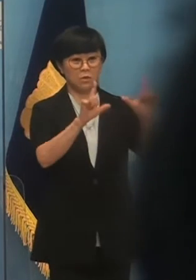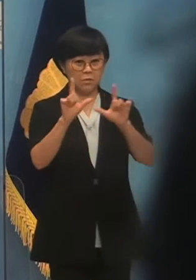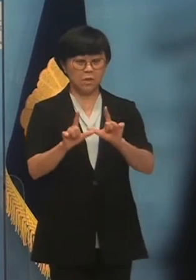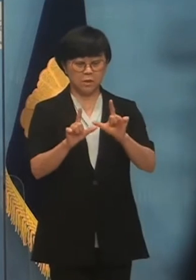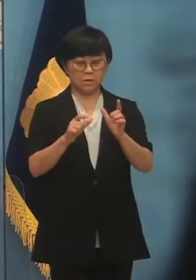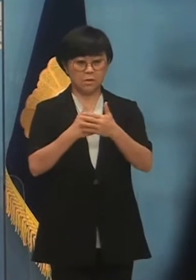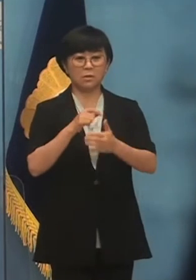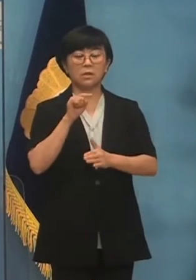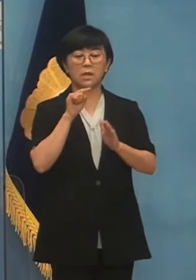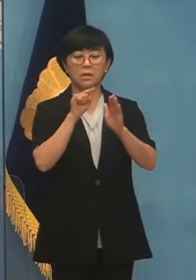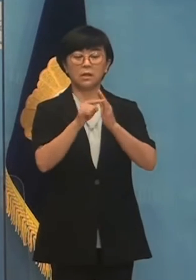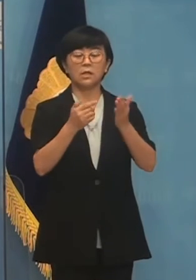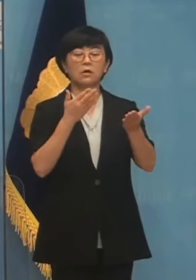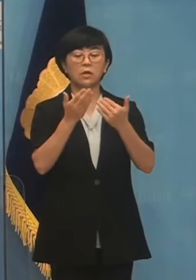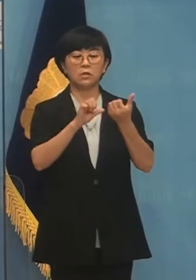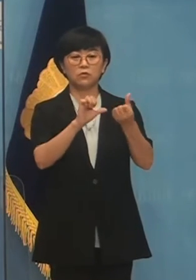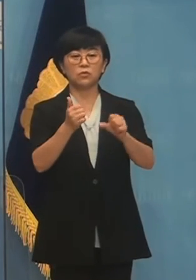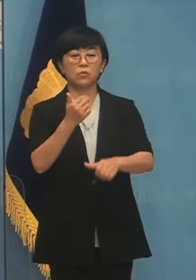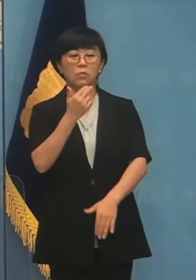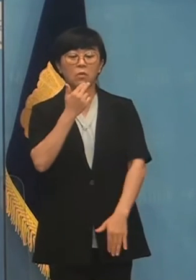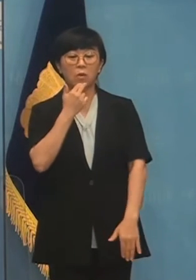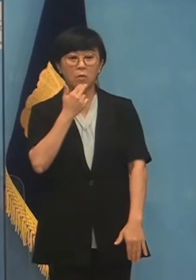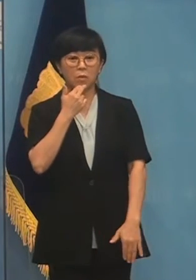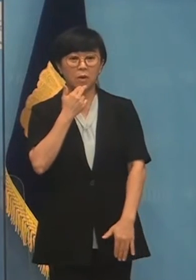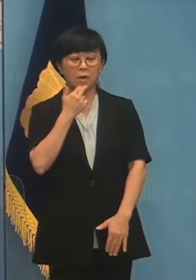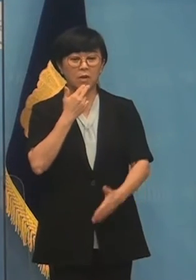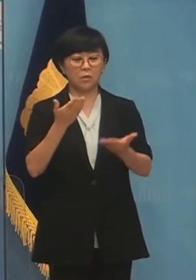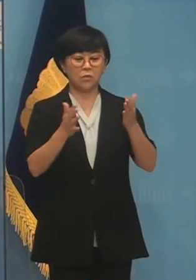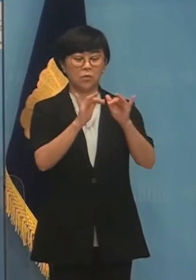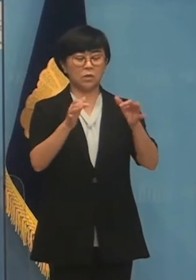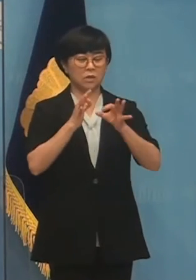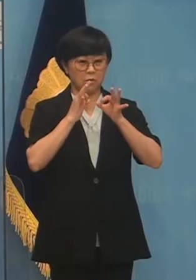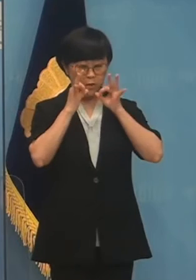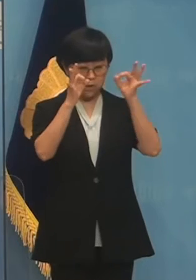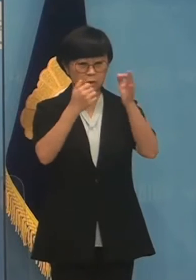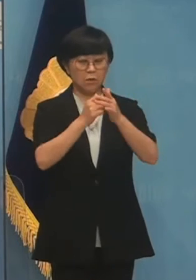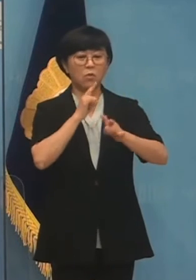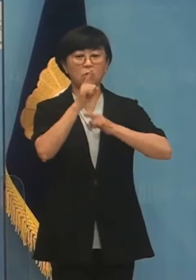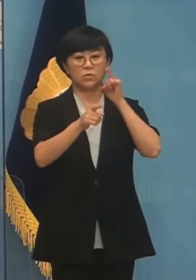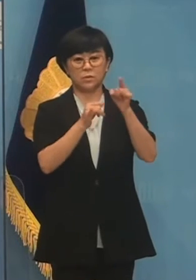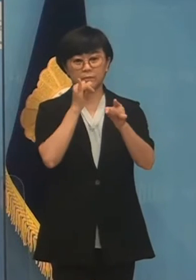일터에서 죽고 싶지 않다는 노동자들의 절박한 부수에도 불구하고